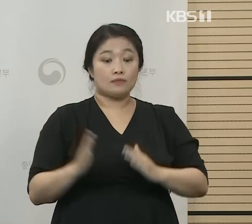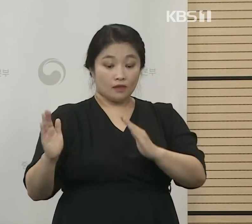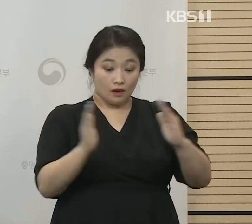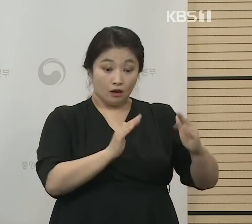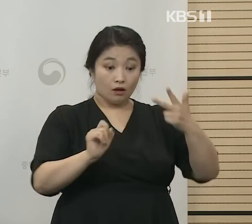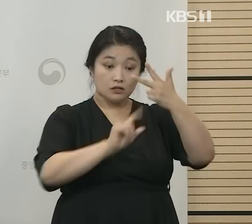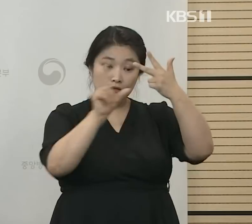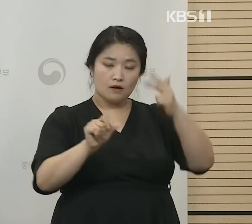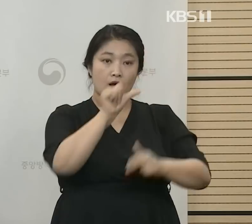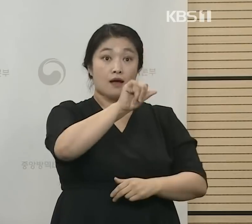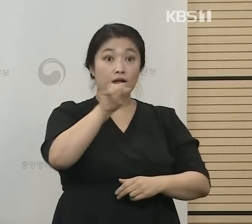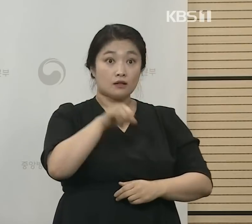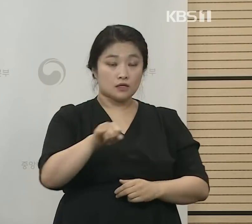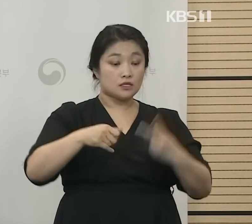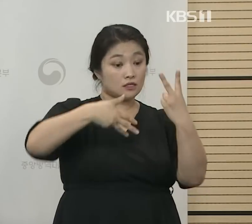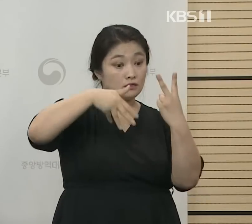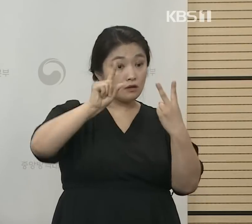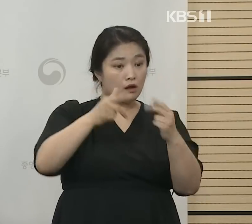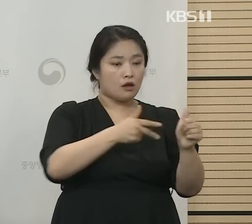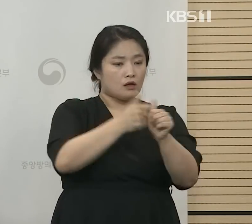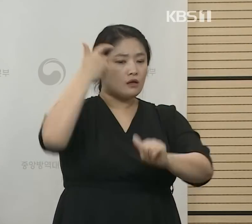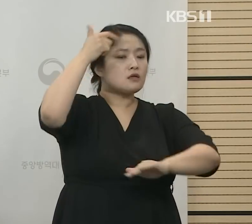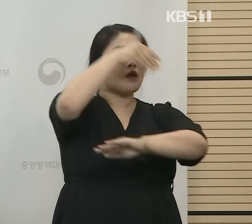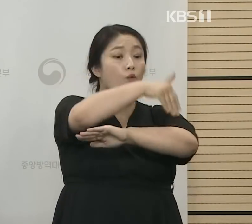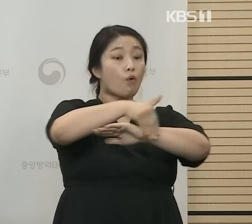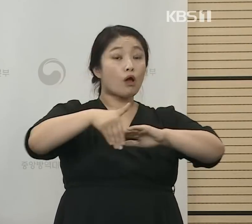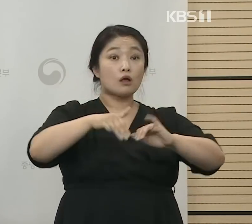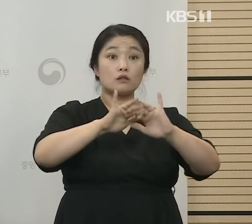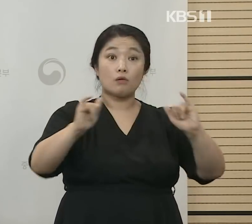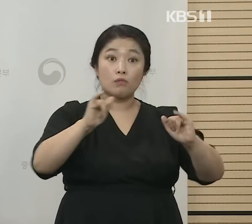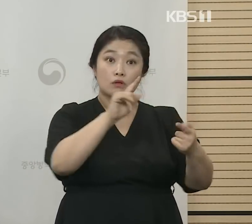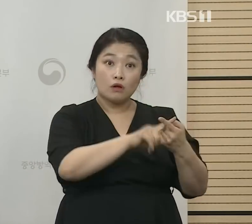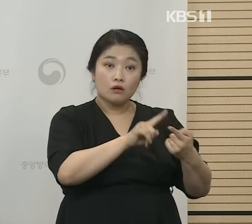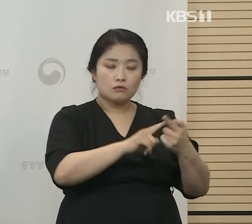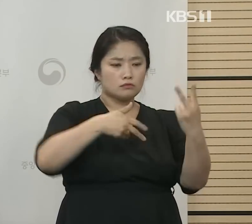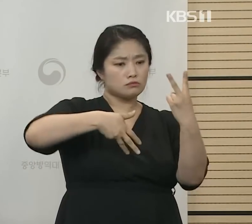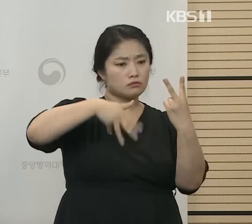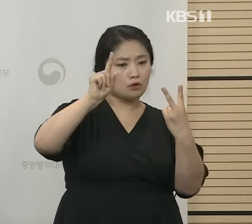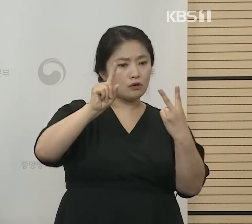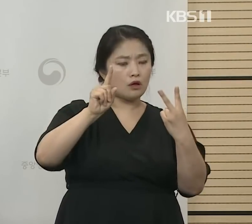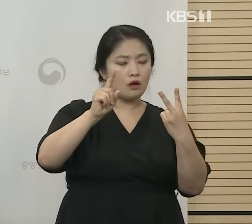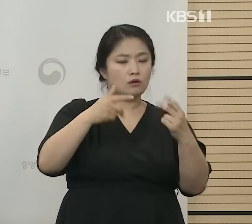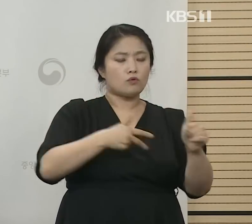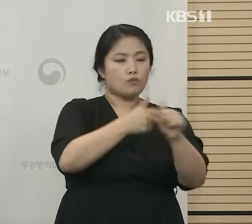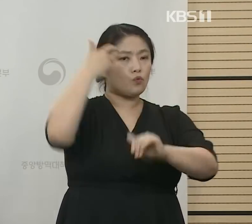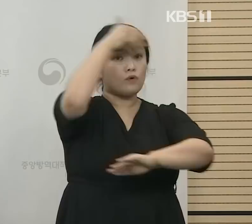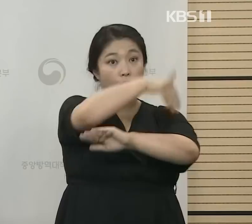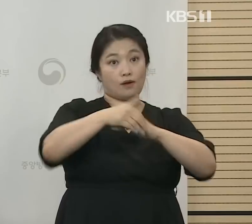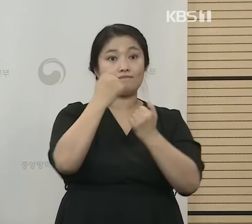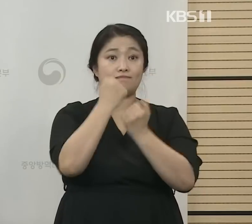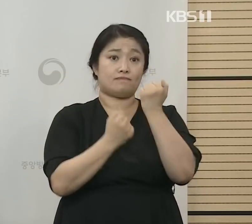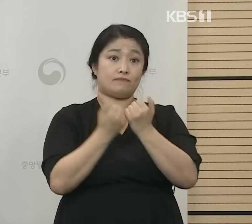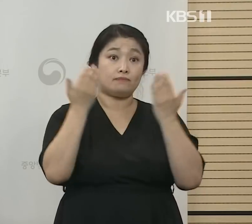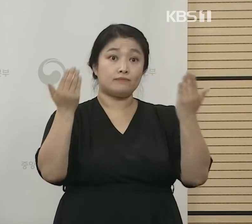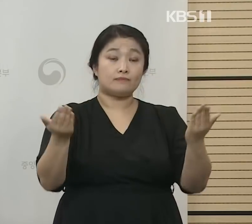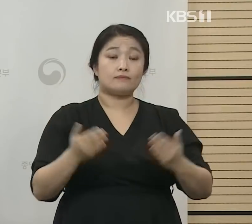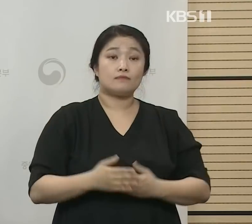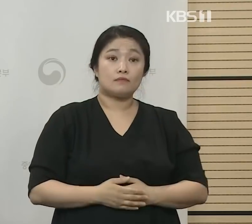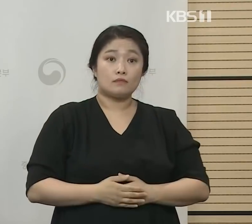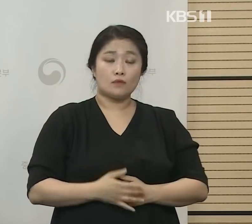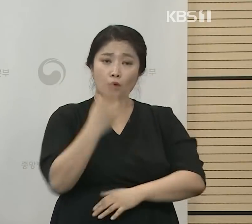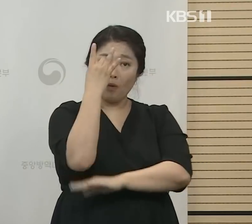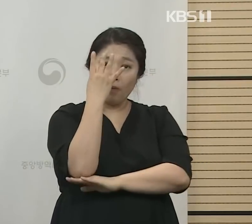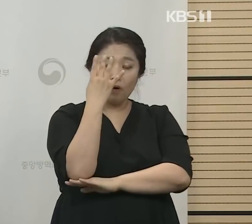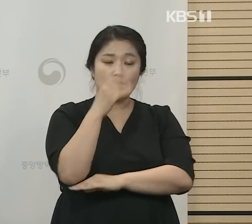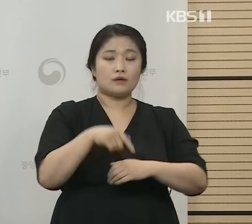다음은 7월에 아스트라제네카 2차 접종이 예정되어 있는 분들에 대한 2차 접종 계획에 대해서 말씀드리겠습니다.